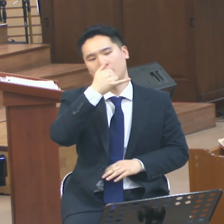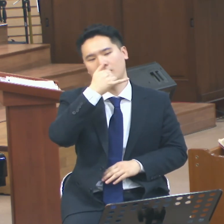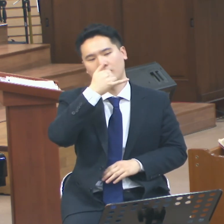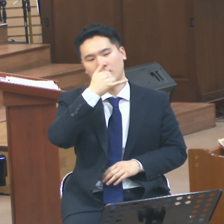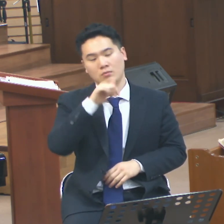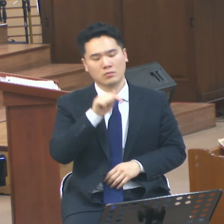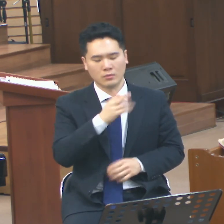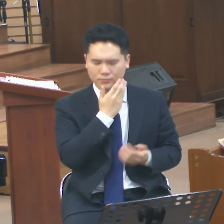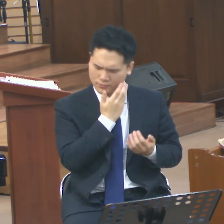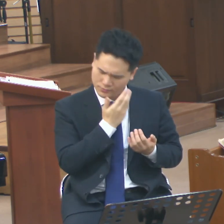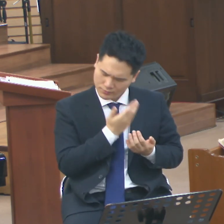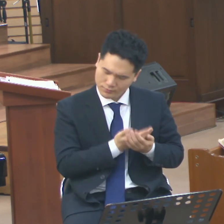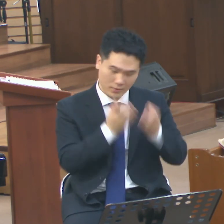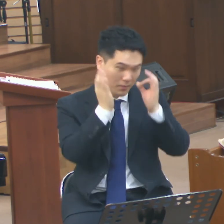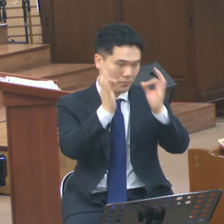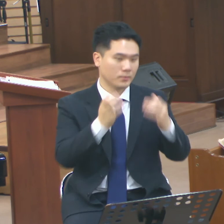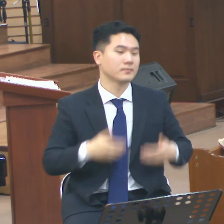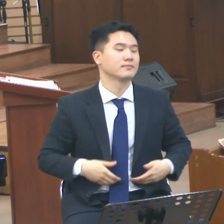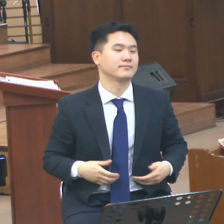그걸 중요하게 봐야 돼요.